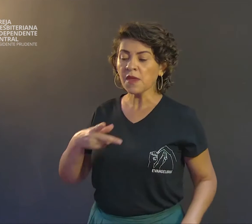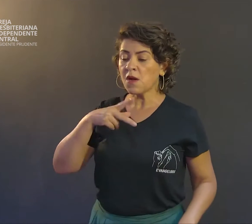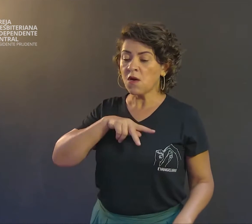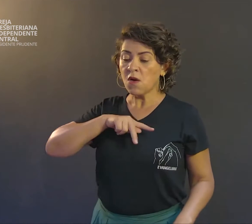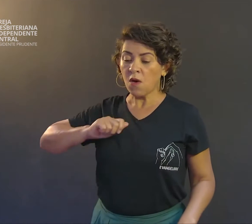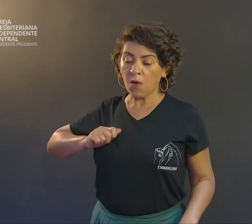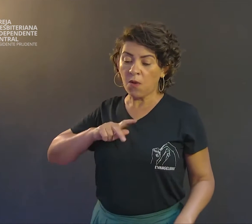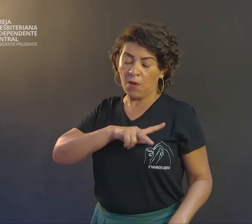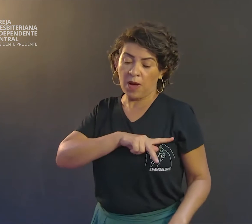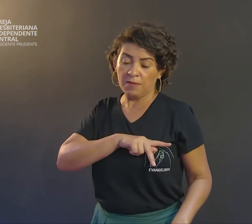seguinte: